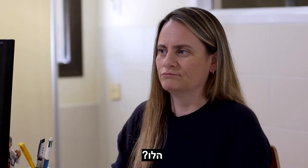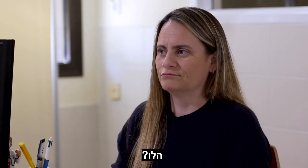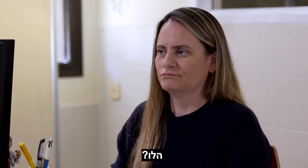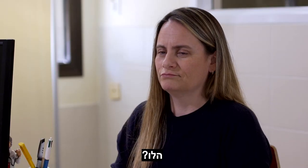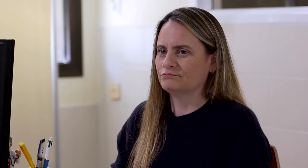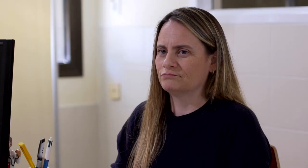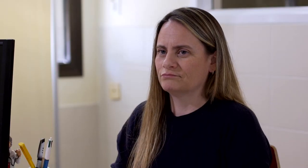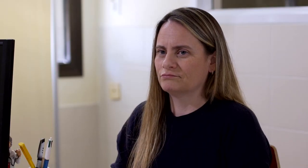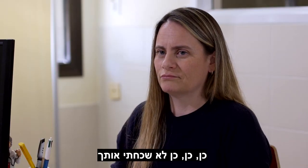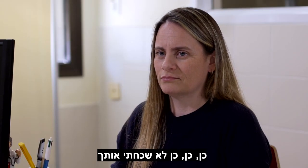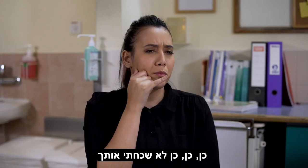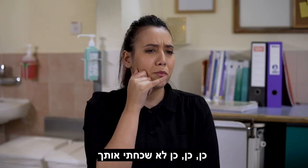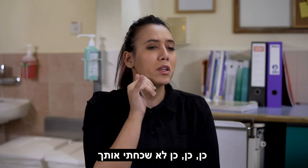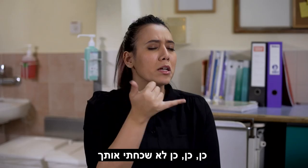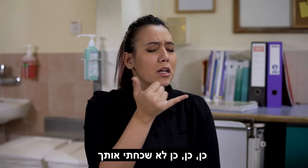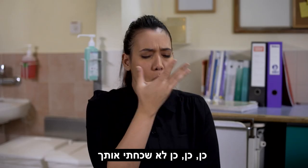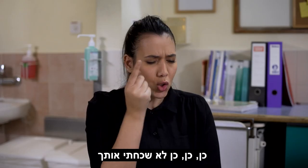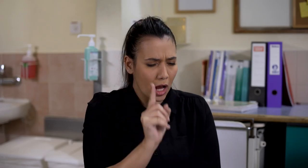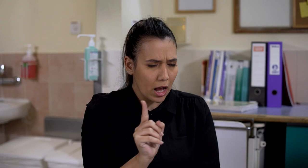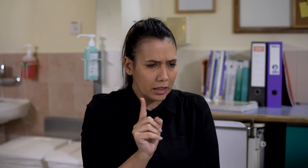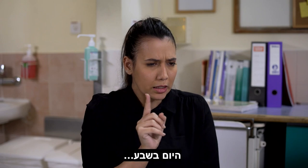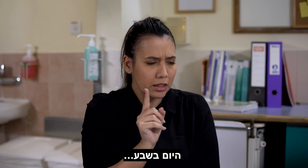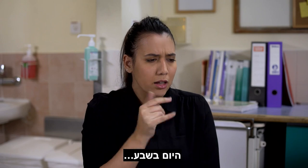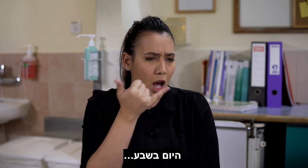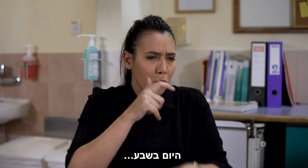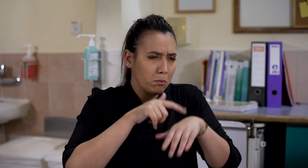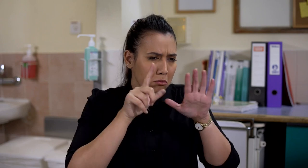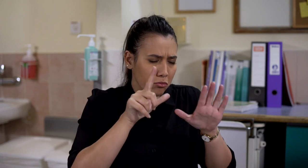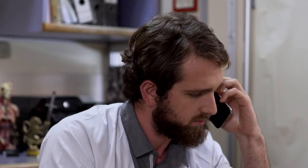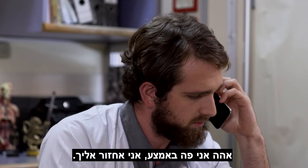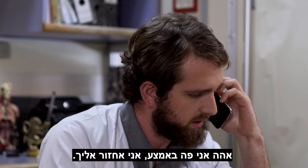הלו. כן, כן, כן, כן, לא שכחתי אותך. היום בשבע.